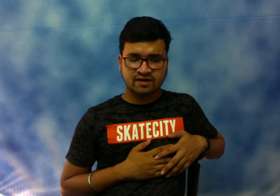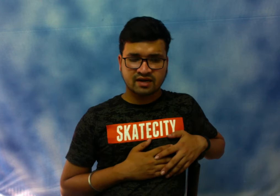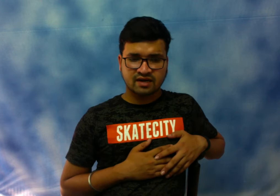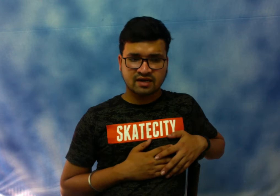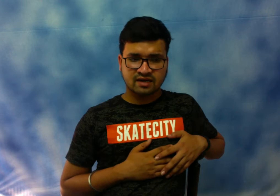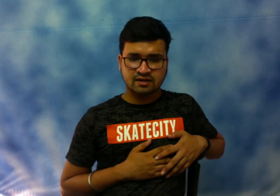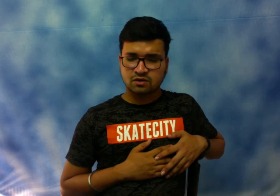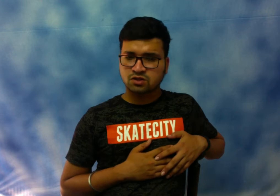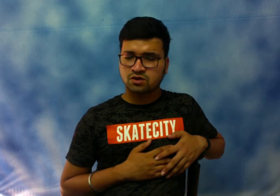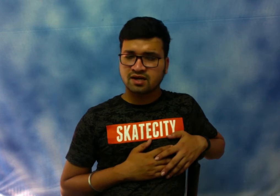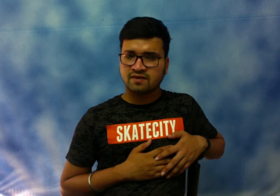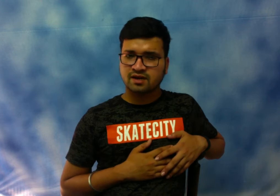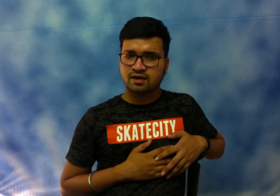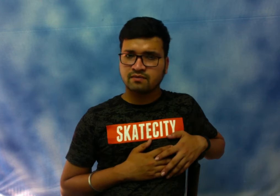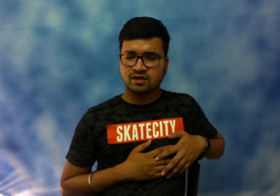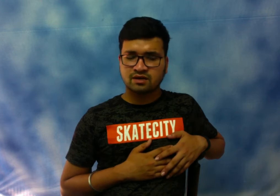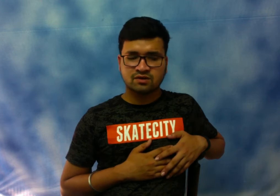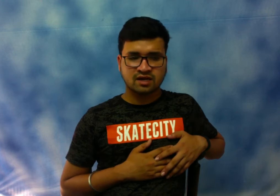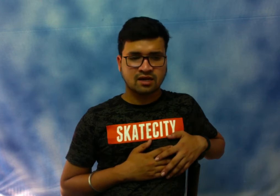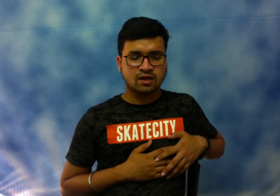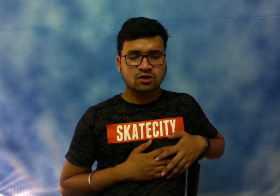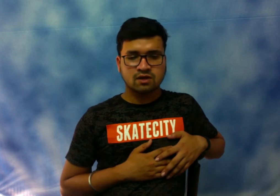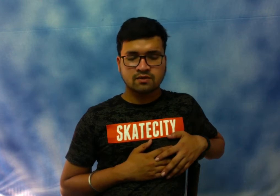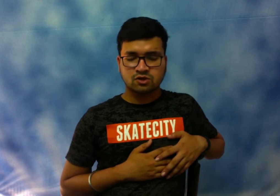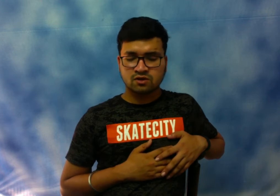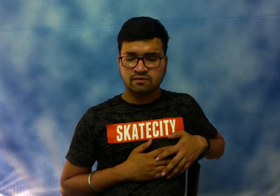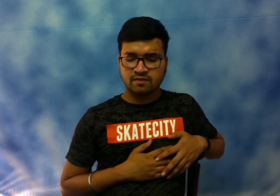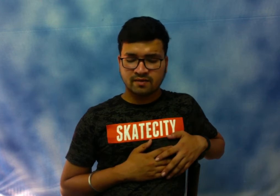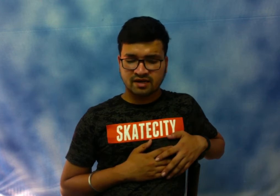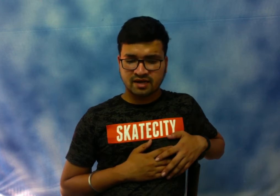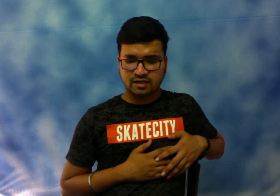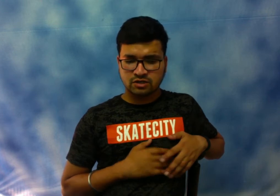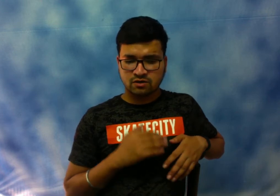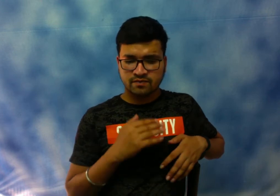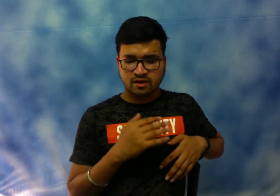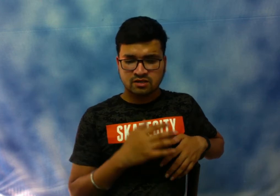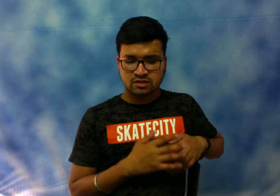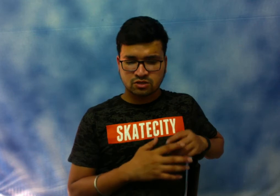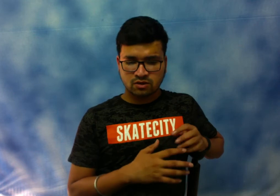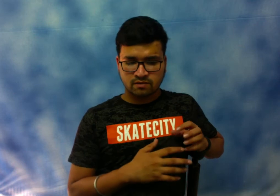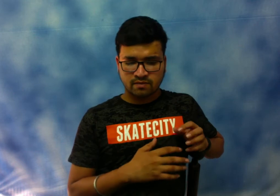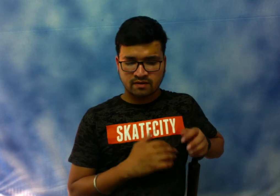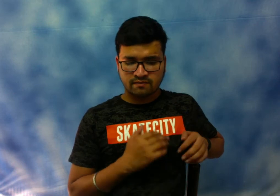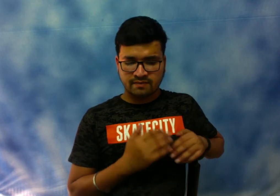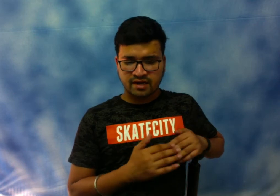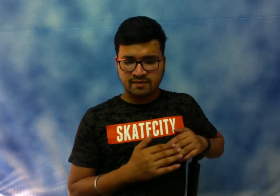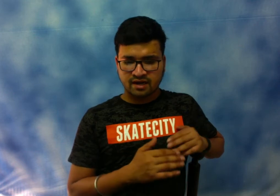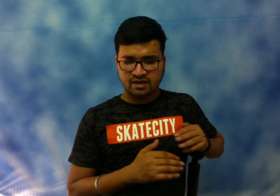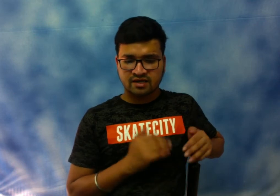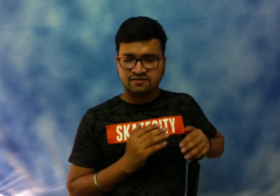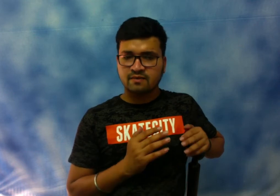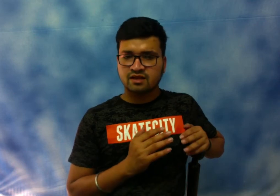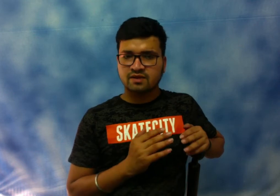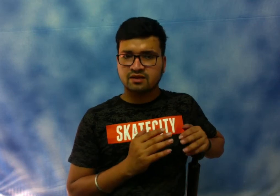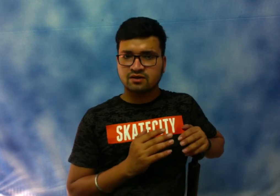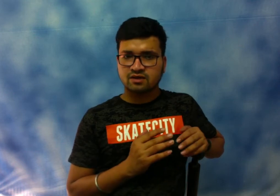फट गया या कहीं से कुछ हो गया, मतलब बटन टूट गया, तो हम जो मैंने बताया कि जो जो जो मतलब मैं मिडिल क्लास या रिच फैमिली से बंदे होते हैं,